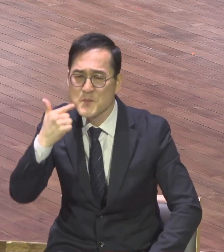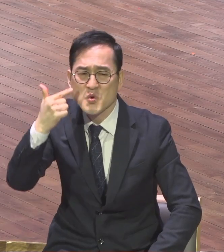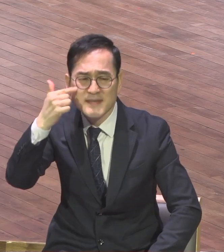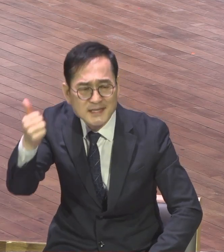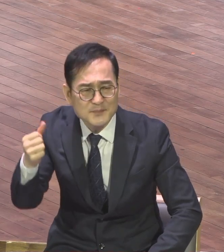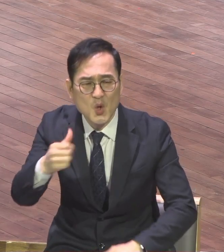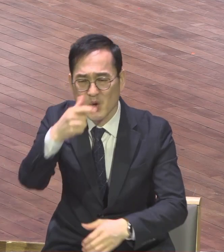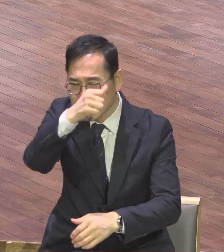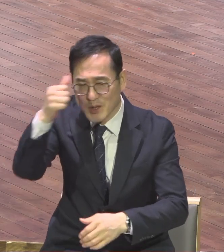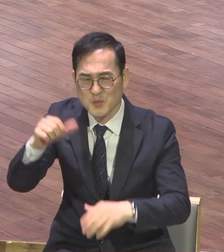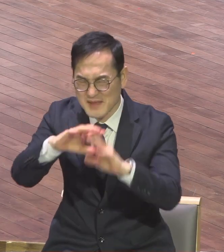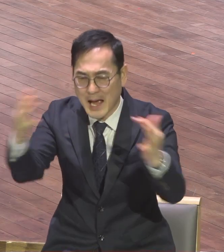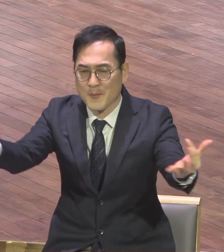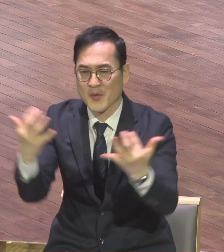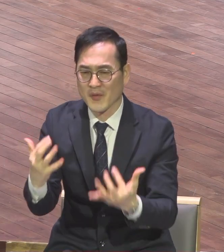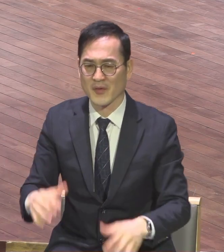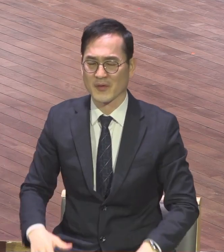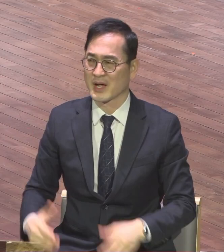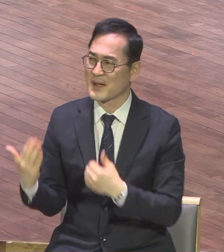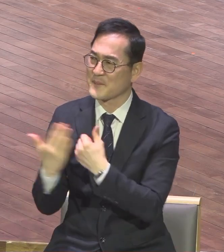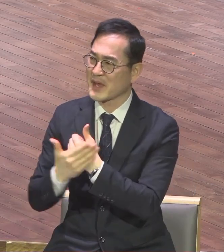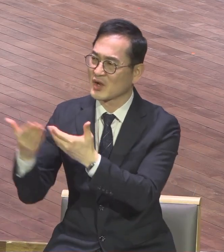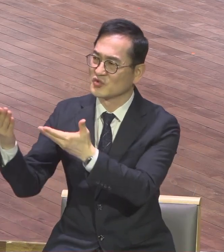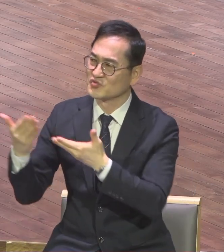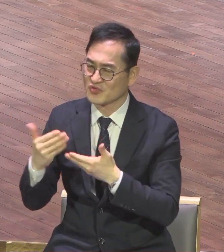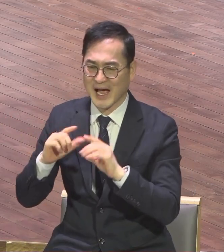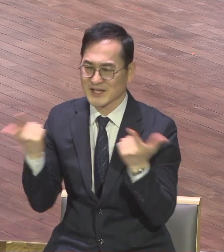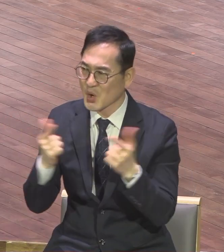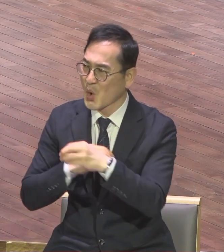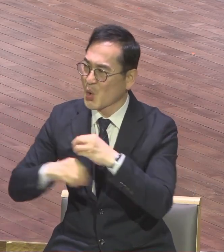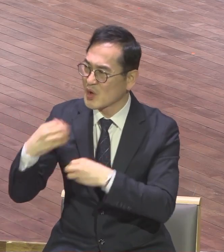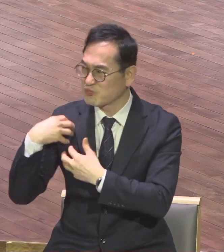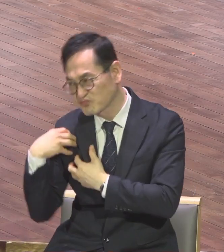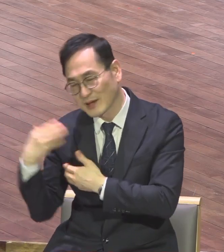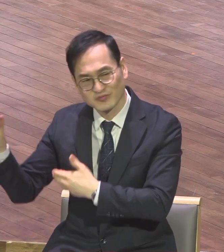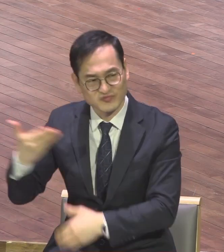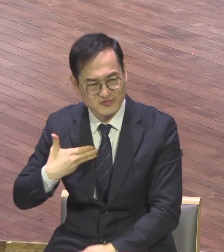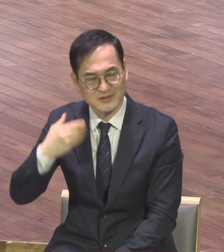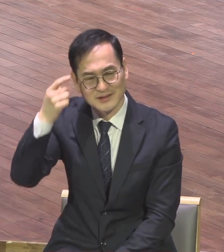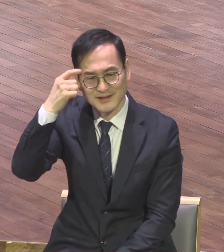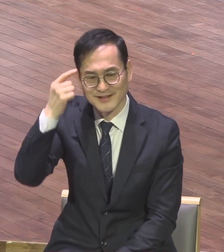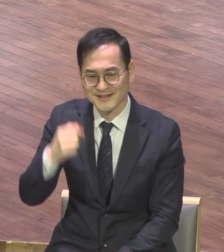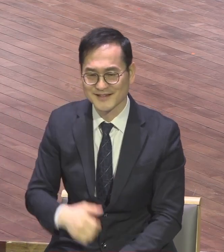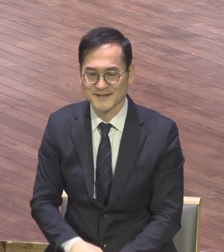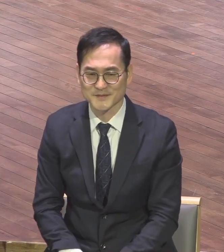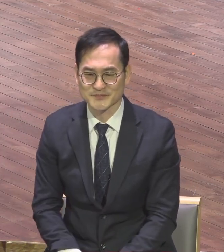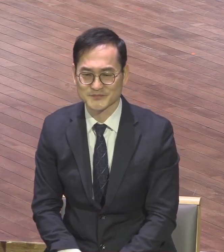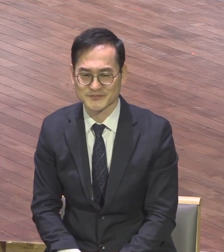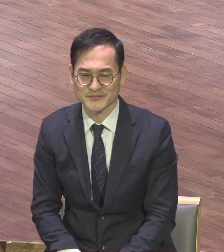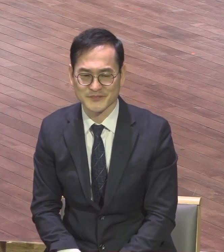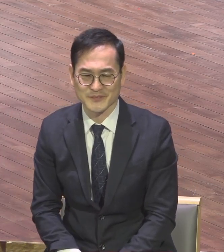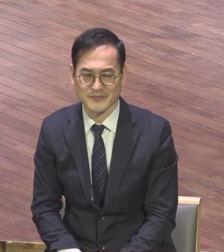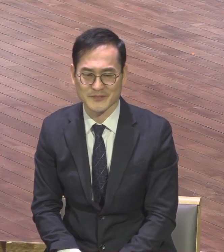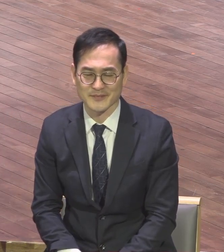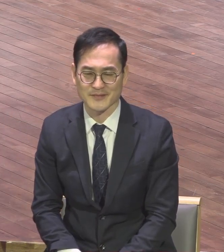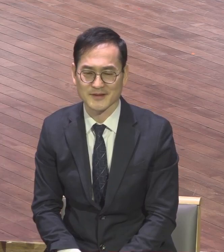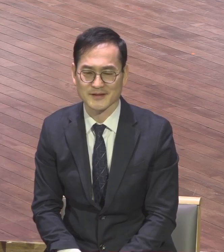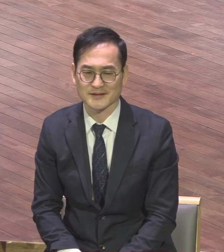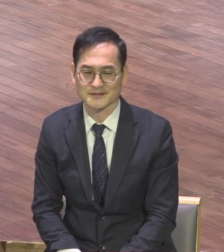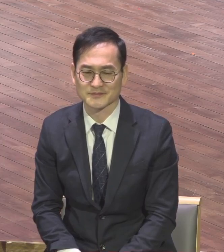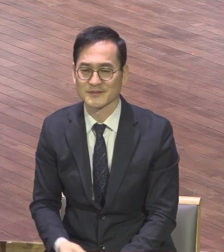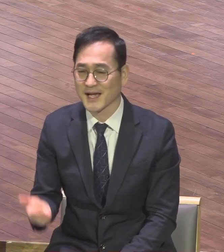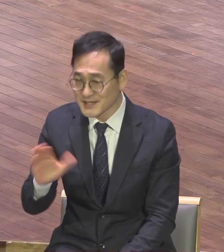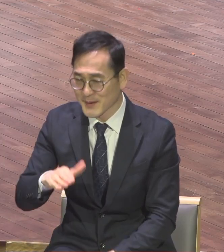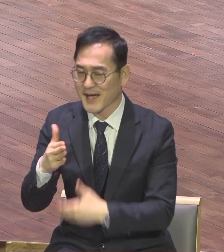피태 장로님들 다 들으시더라고요. 그래서 이게 배려가 맞는 것인가 잠시 염려했으나 언제나 그렇듯 하나님은